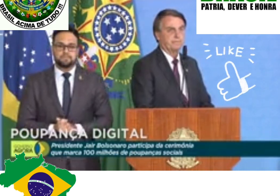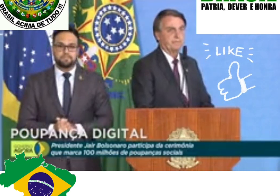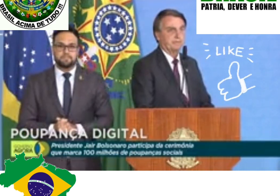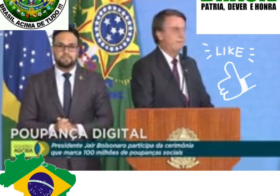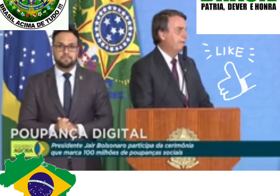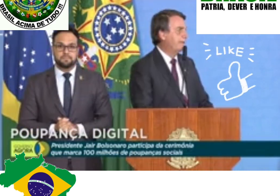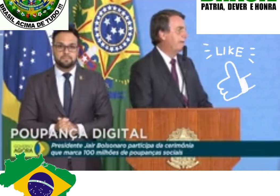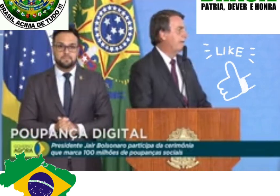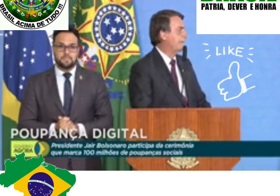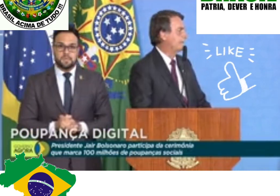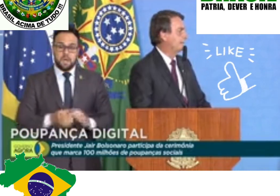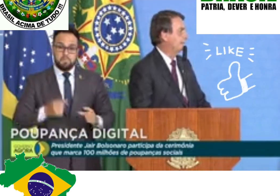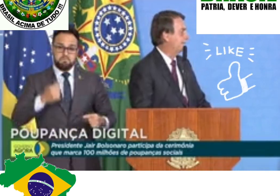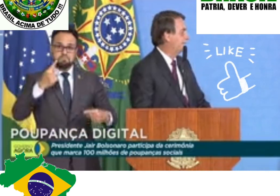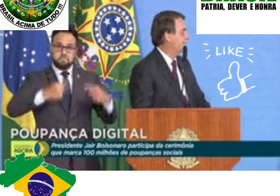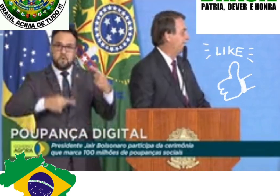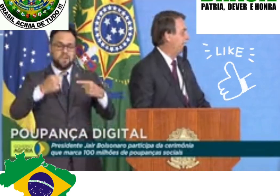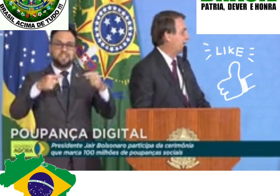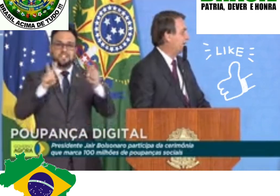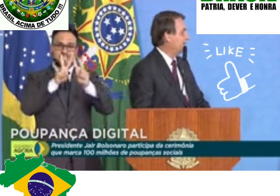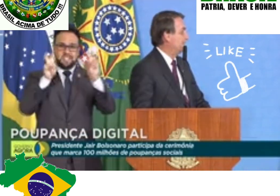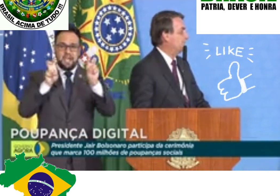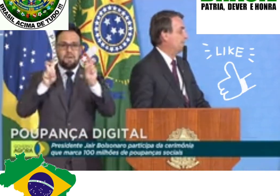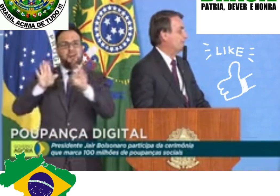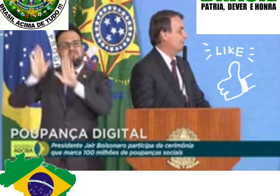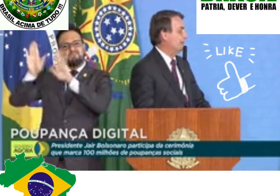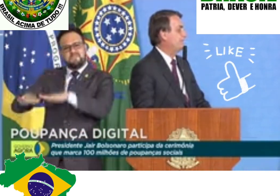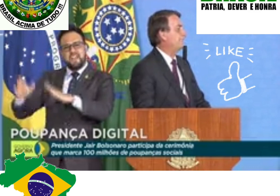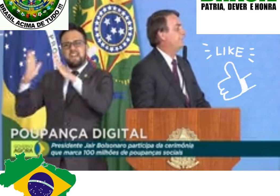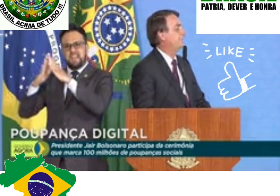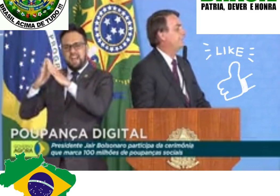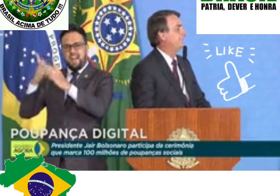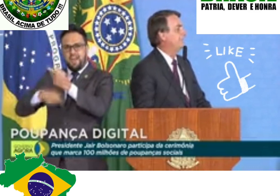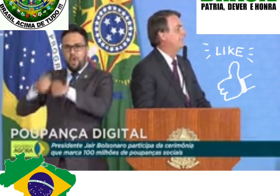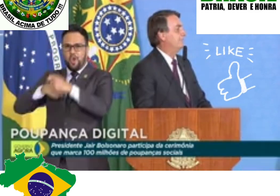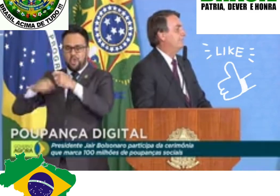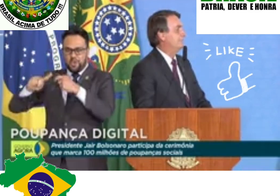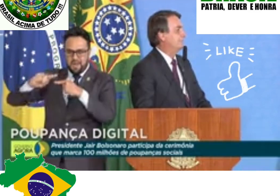do fique em casa, a economia a gente vê depois,